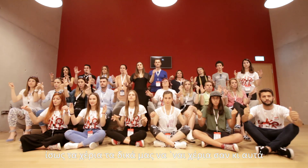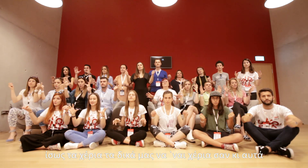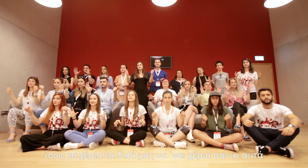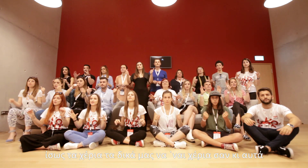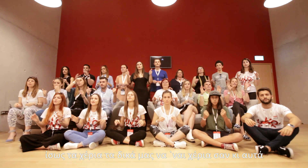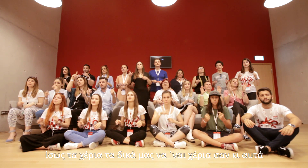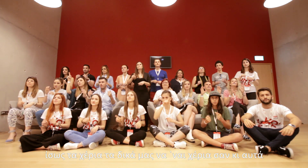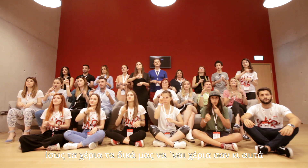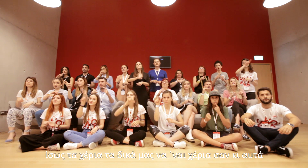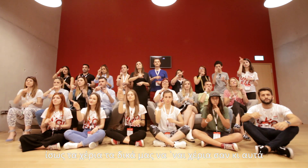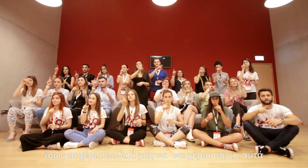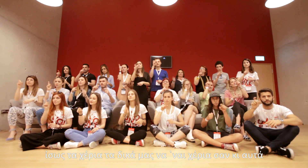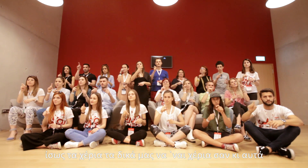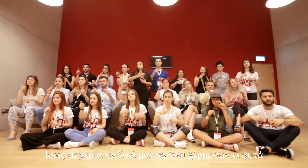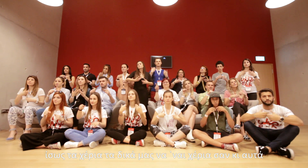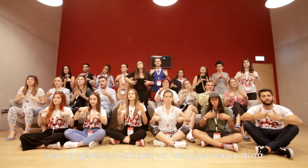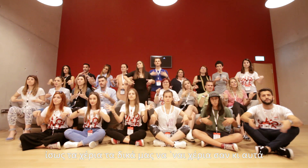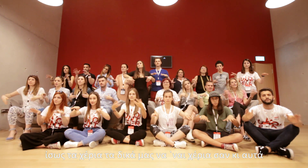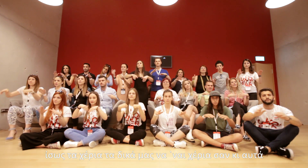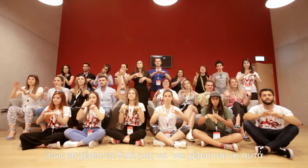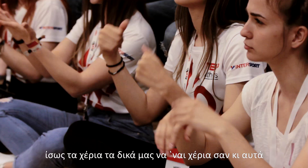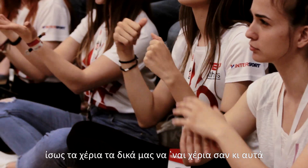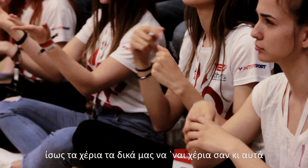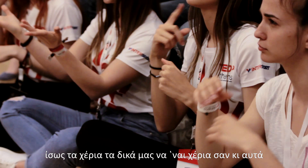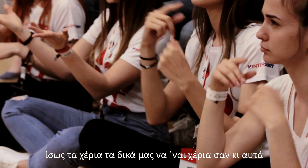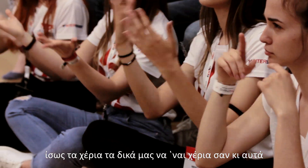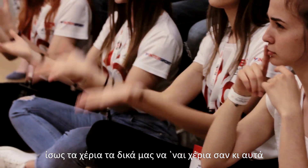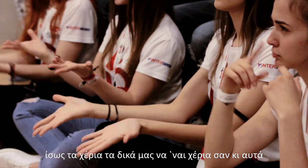χέρια τα δικά μας να'ναι χέρια σαν κι αυτά